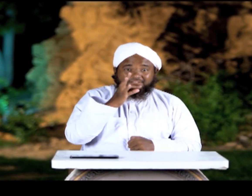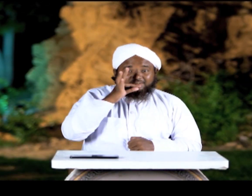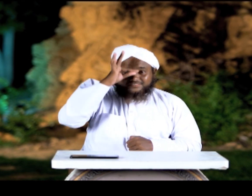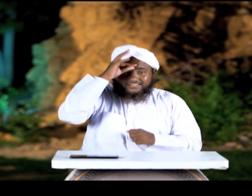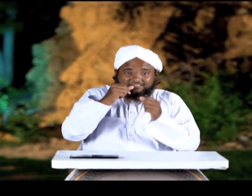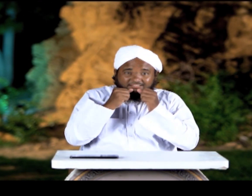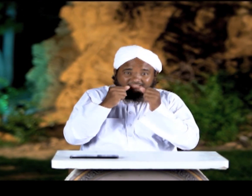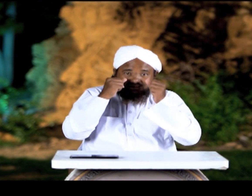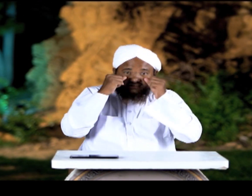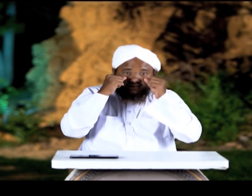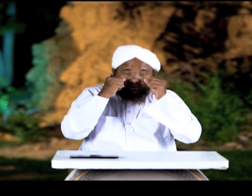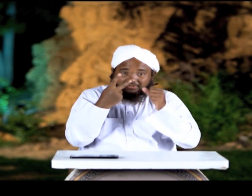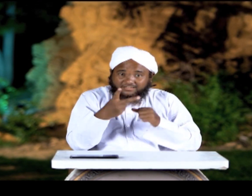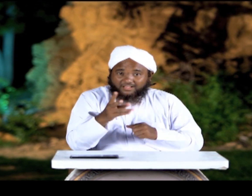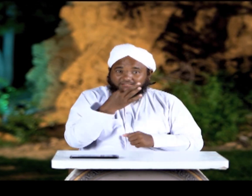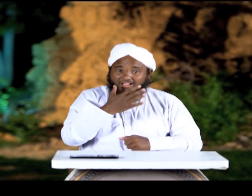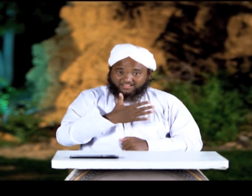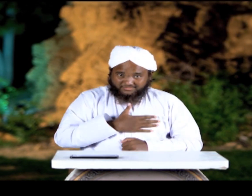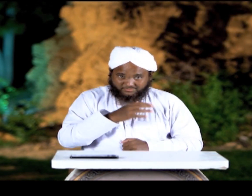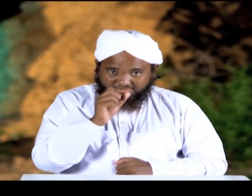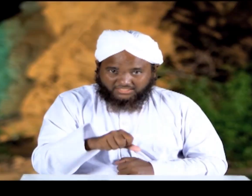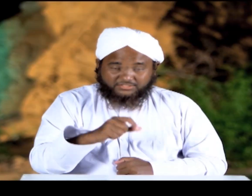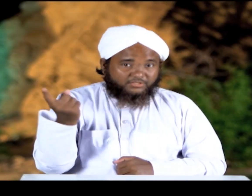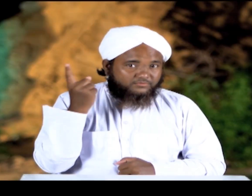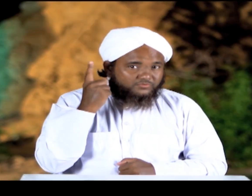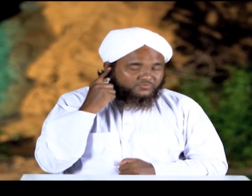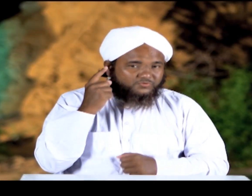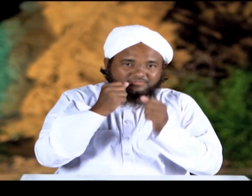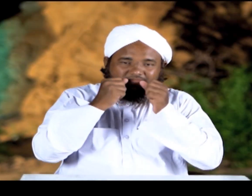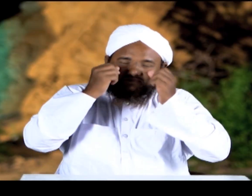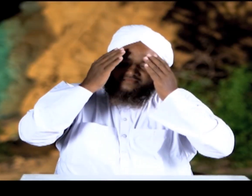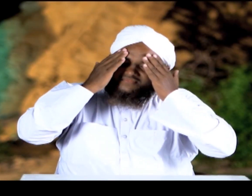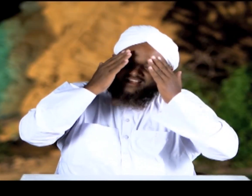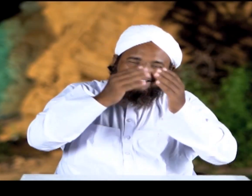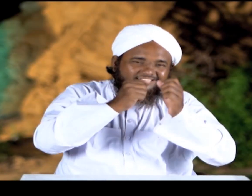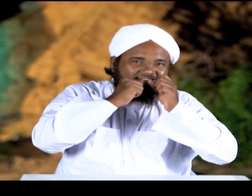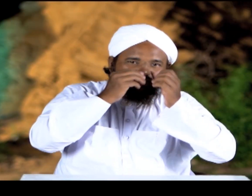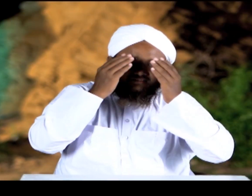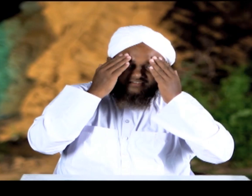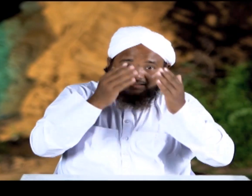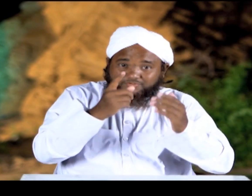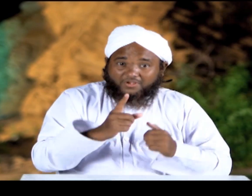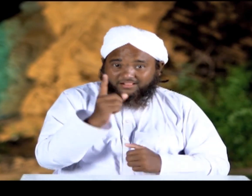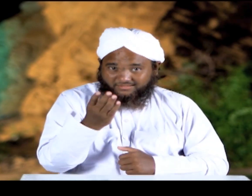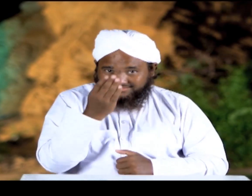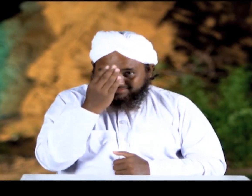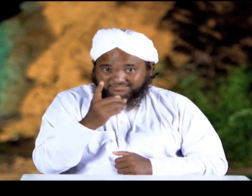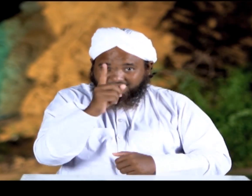وآلہ وصحبہ وسلم کے نام پاک کا ادب کریں، جہاں سنیں چوم کر آنکھوں سے لگا لیں تو کیوں کر عزت نہ پائیں گے۔